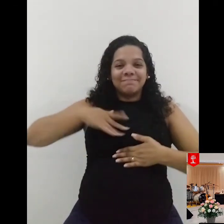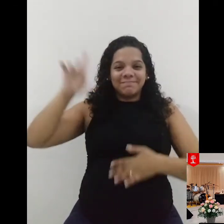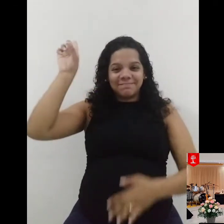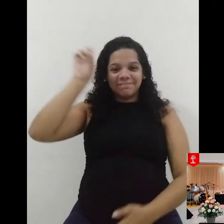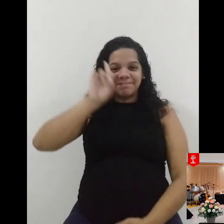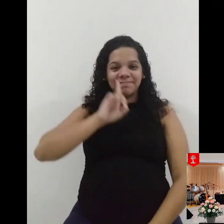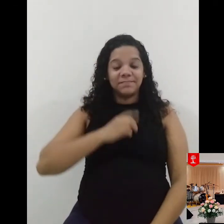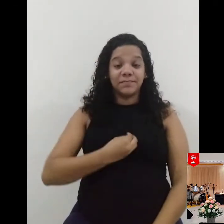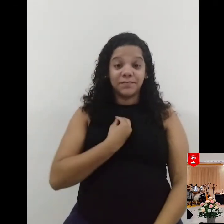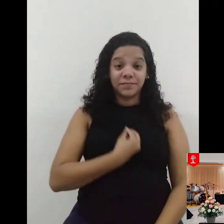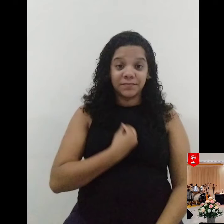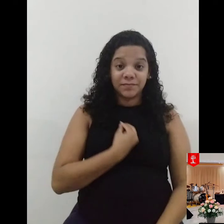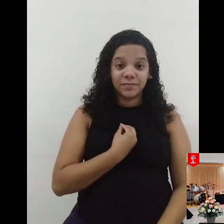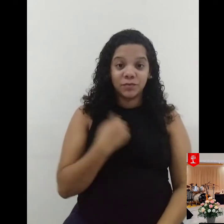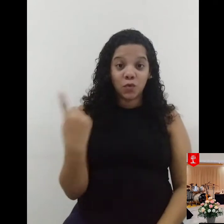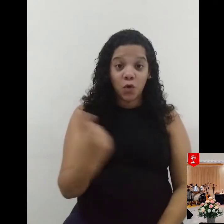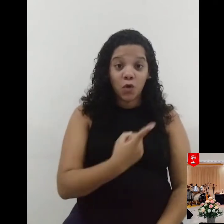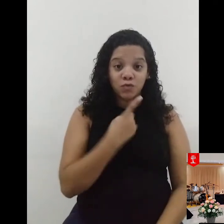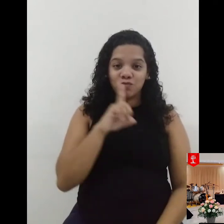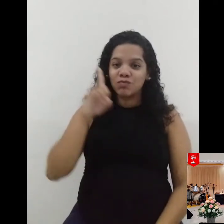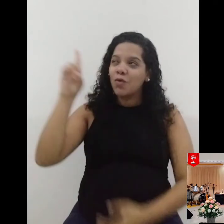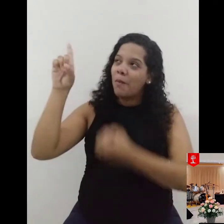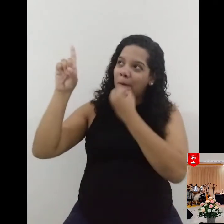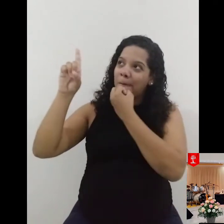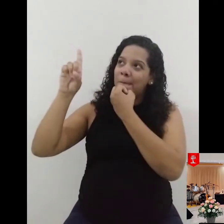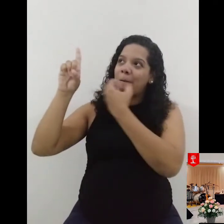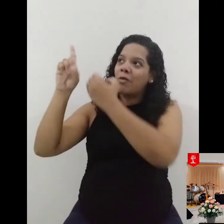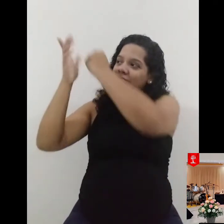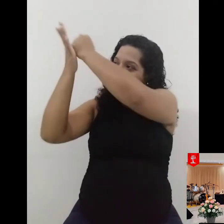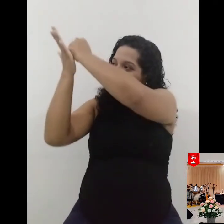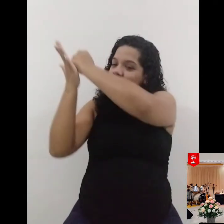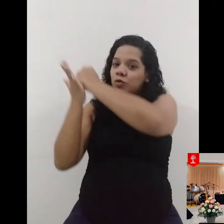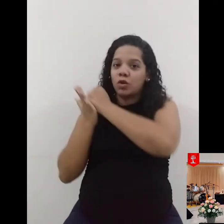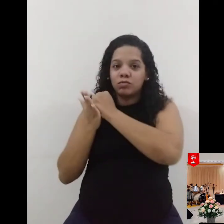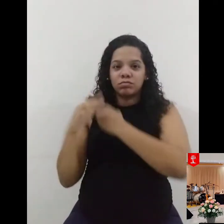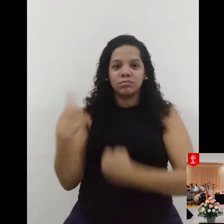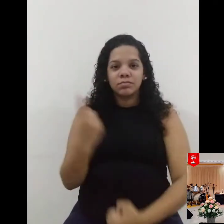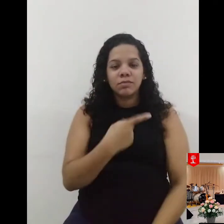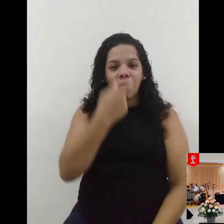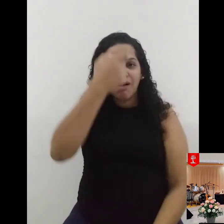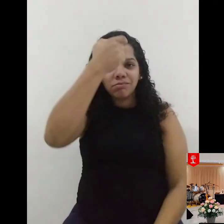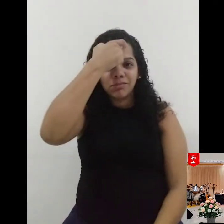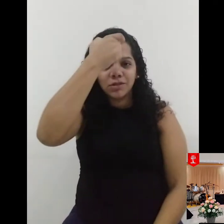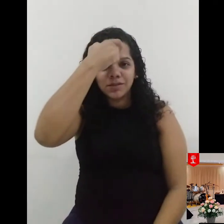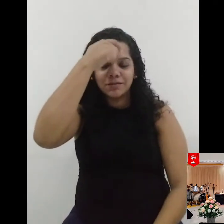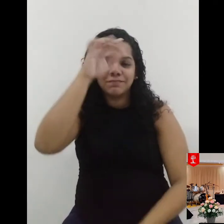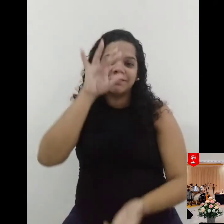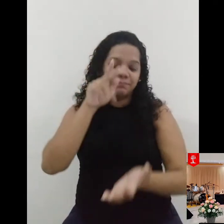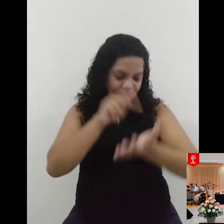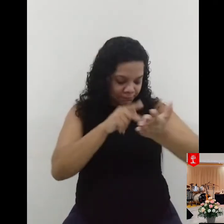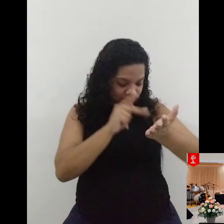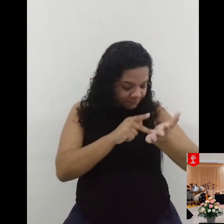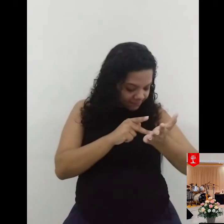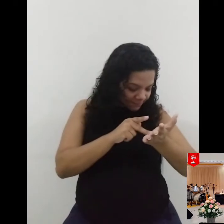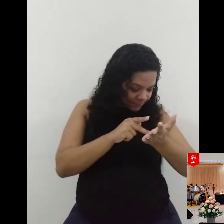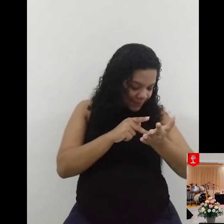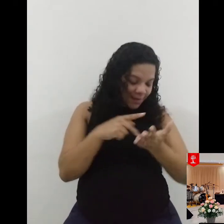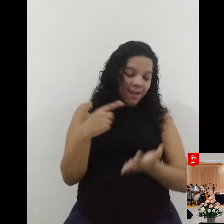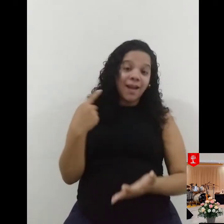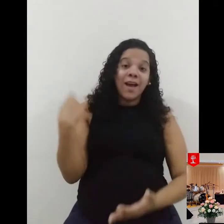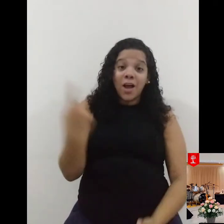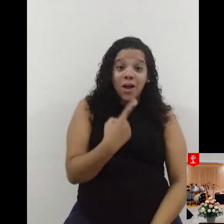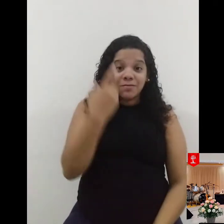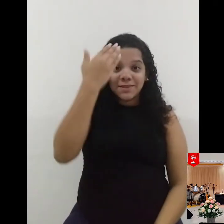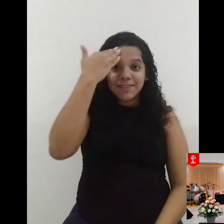para cada um de nós. E de fato, aquilo que de melhor Ele fez por você, foi